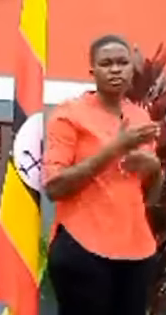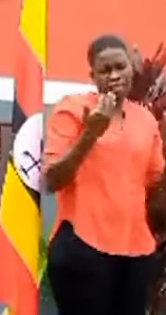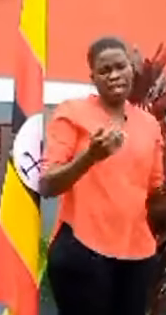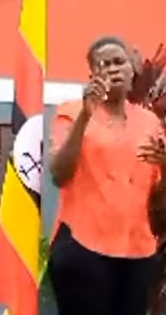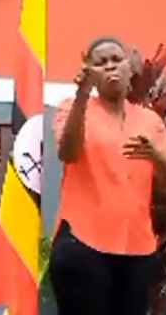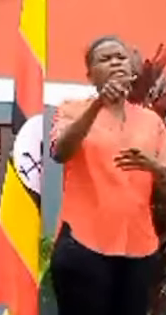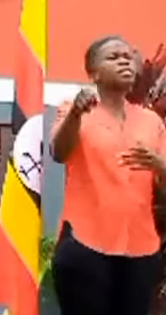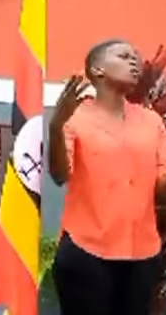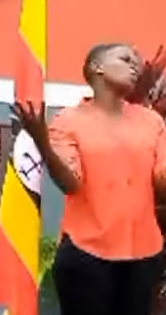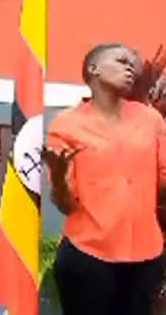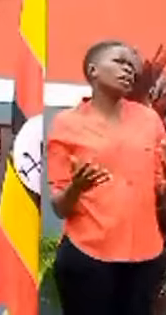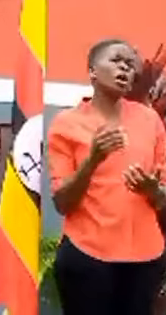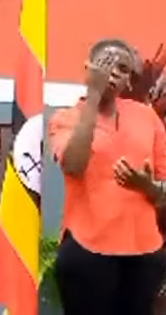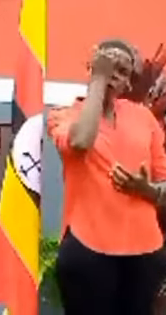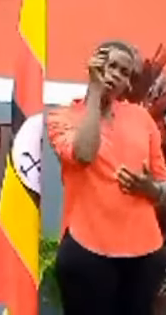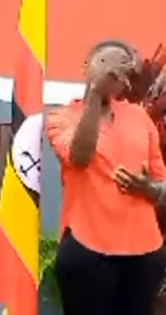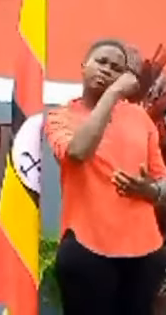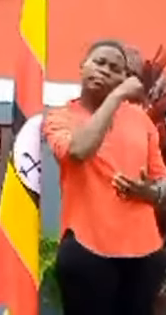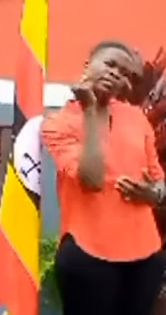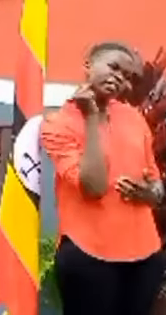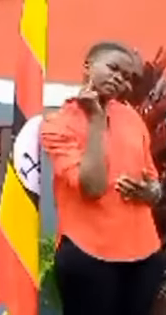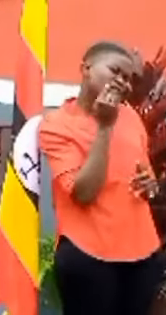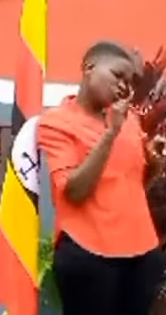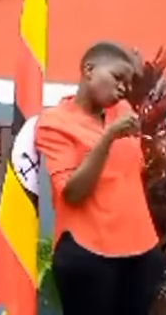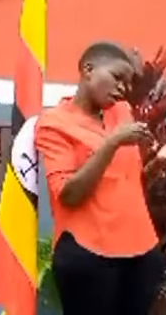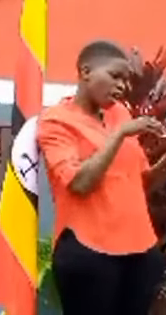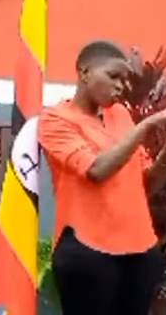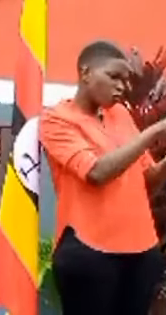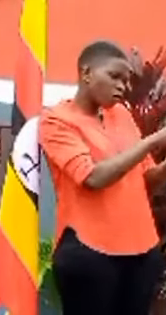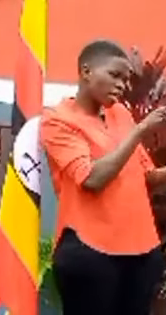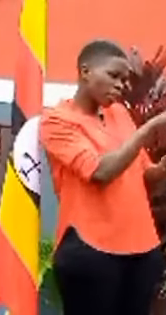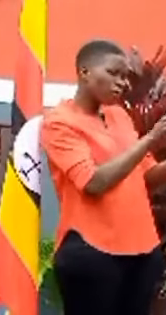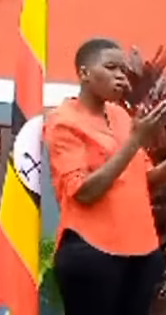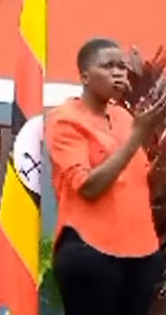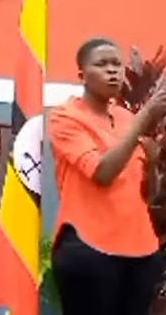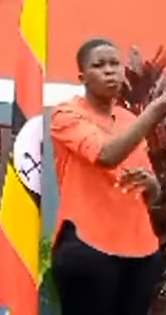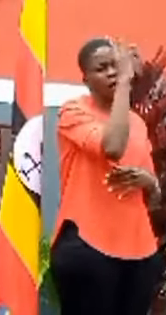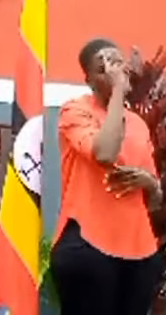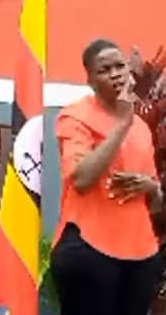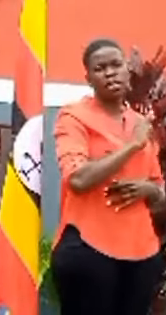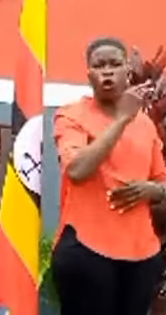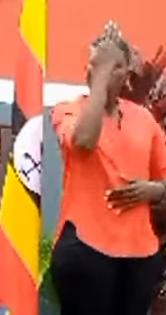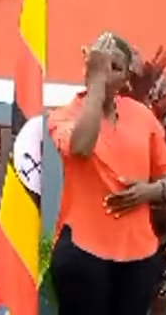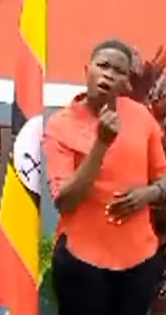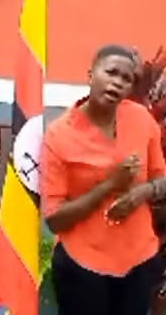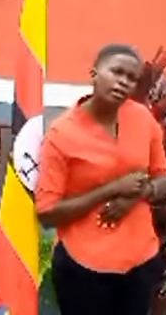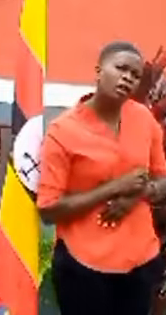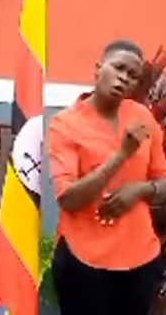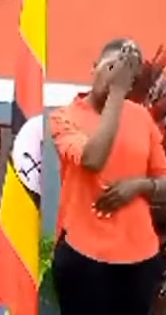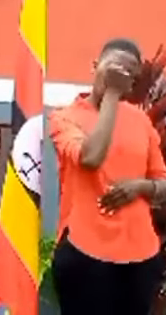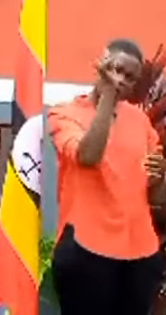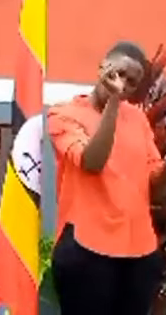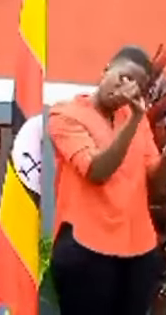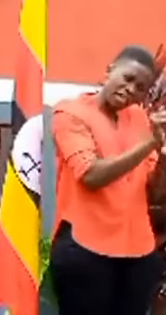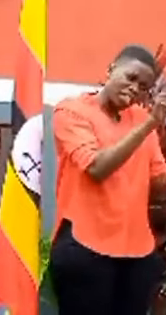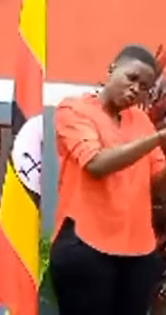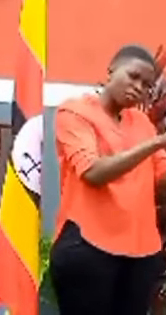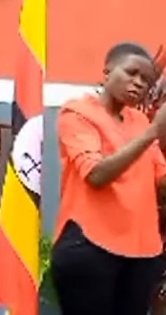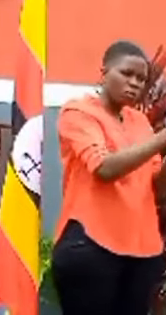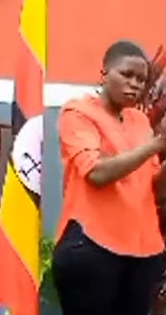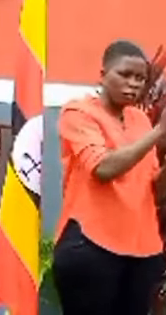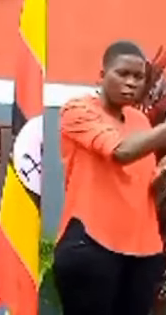nsonga yonna yonna lwaki oyina okunafuya abantu olw'eddiini yaabwe. teri nsonga lwaki olina okubonyaabonya abantu ku lw'eddiini